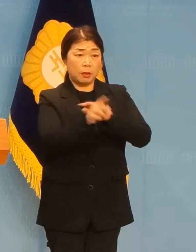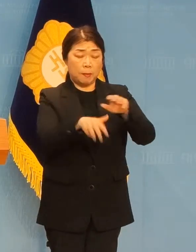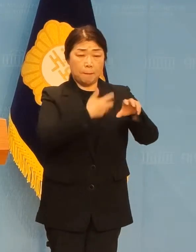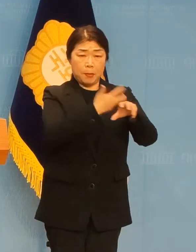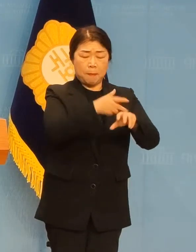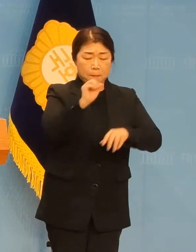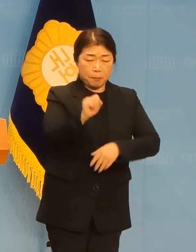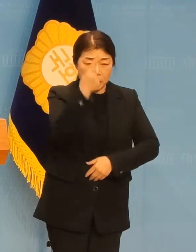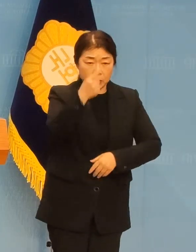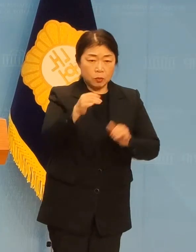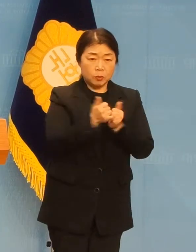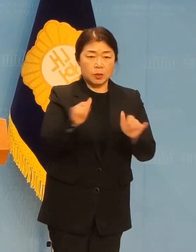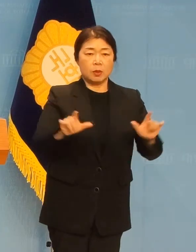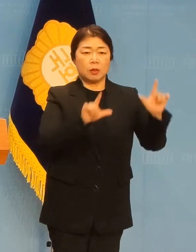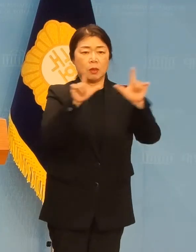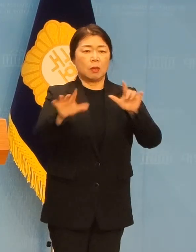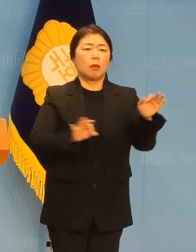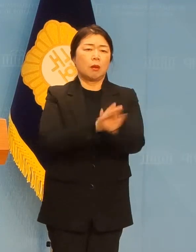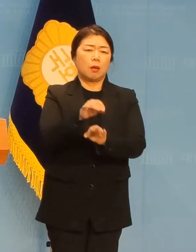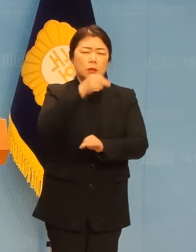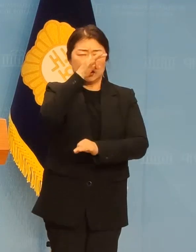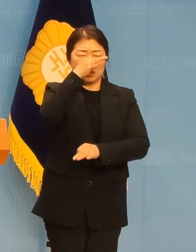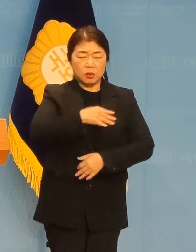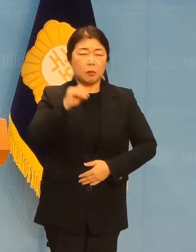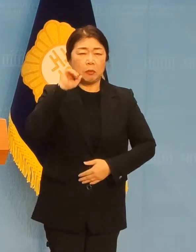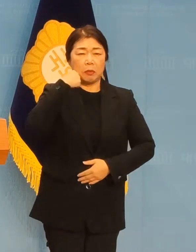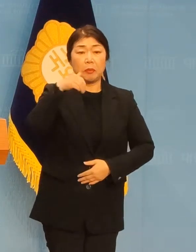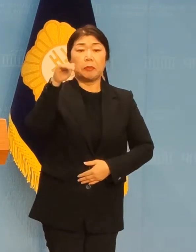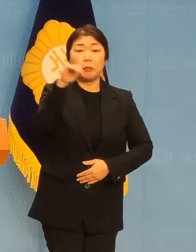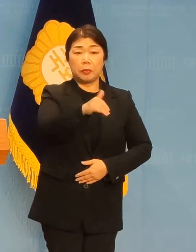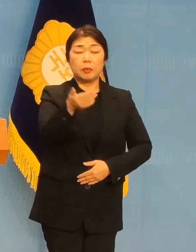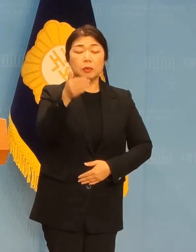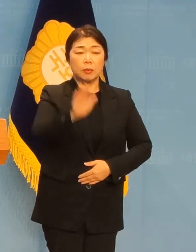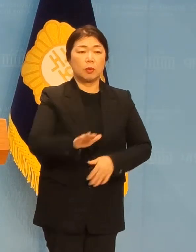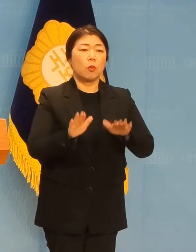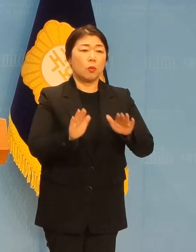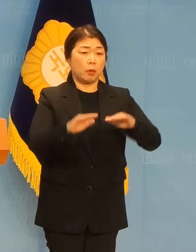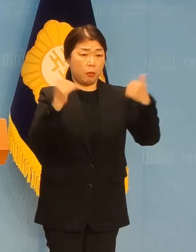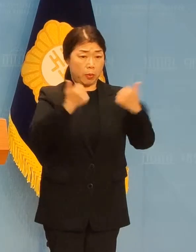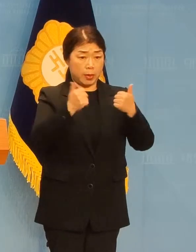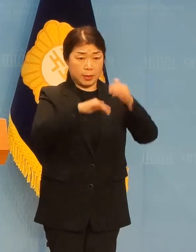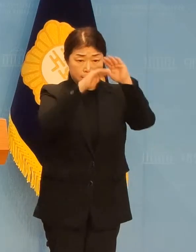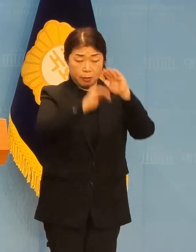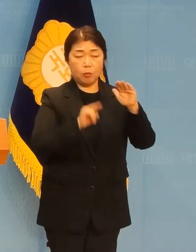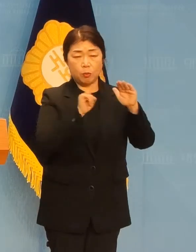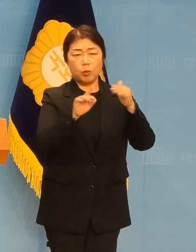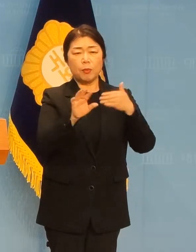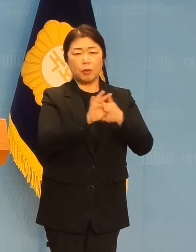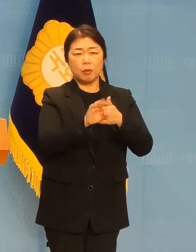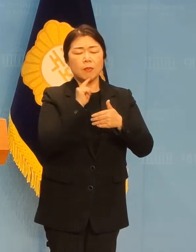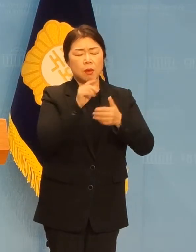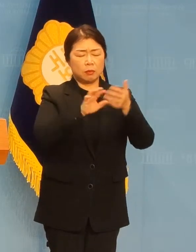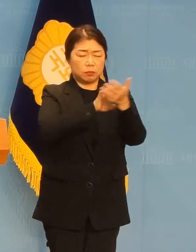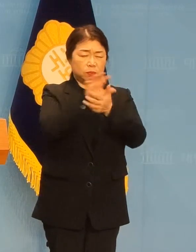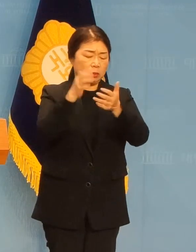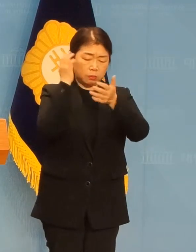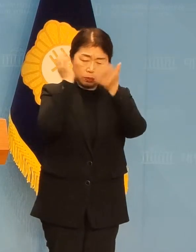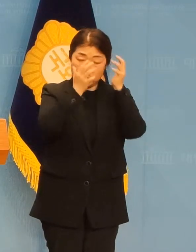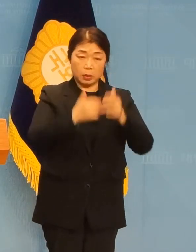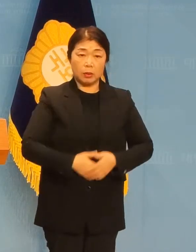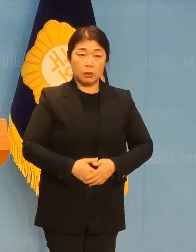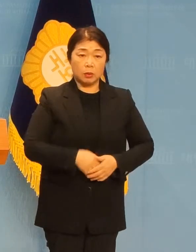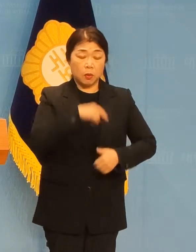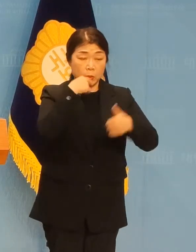것도 없습니다. 오늘 회의 제목은 혼용무도였습니다. 아직도 국민의힘은 피아의 구별이 안